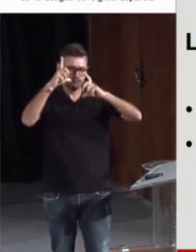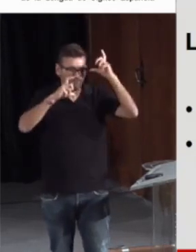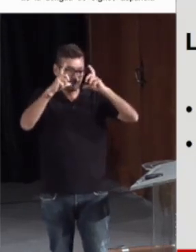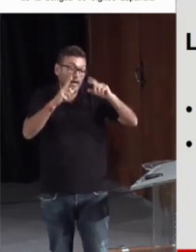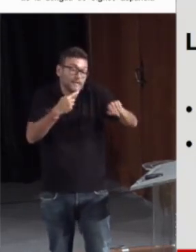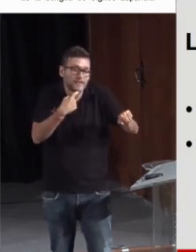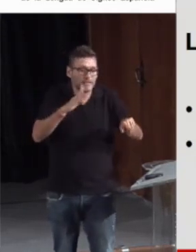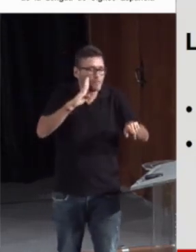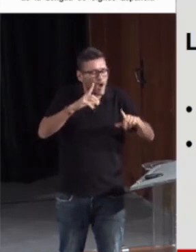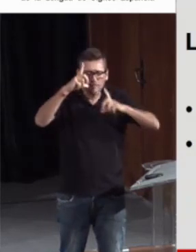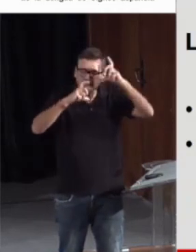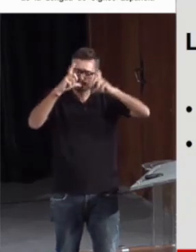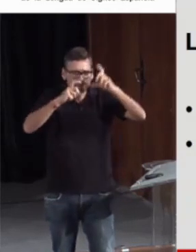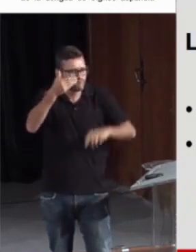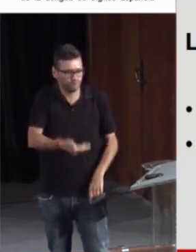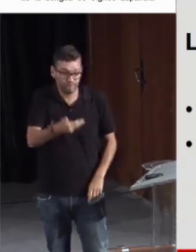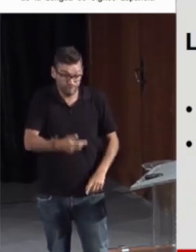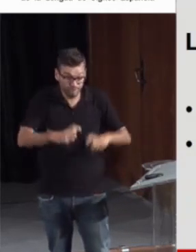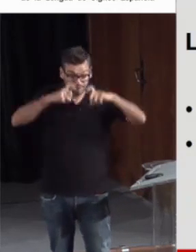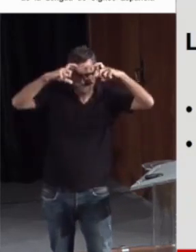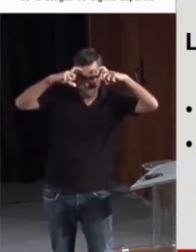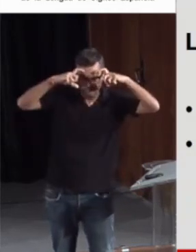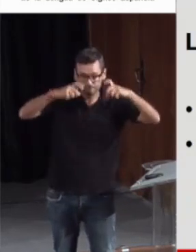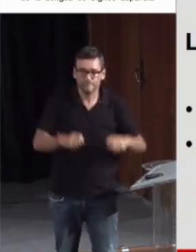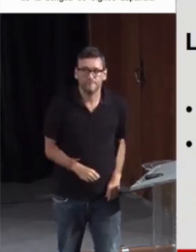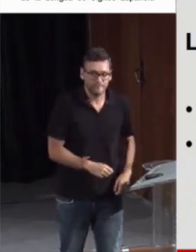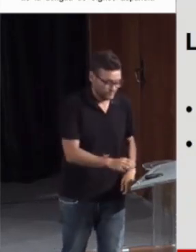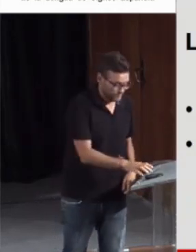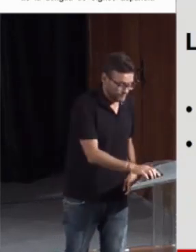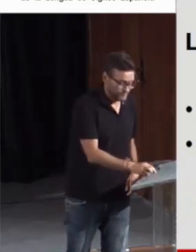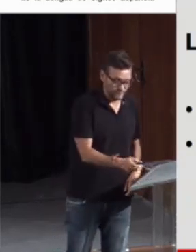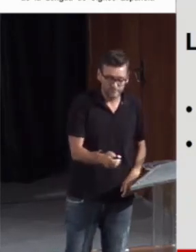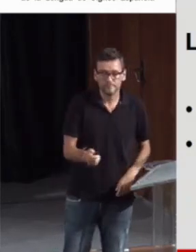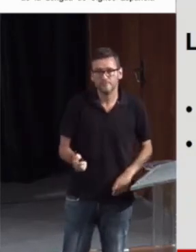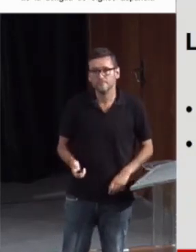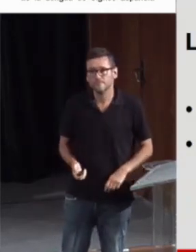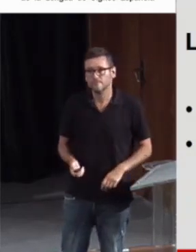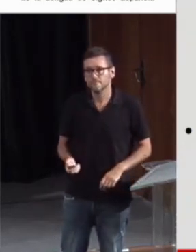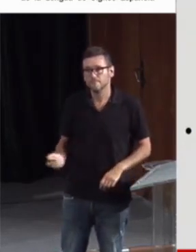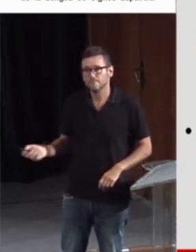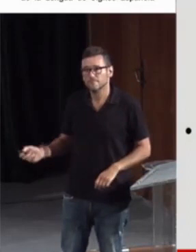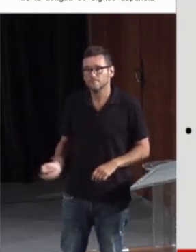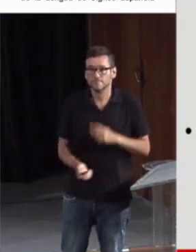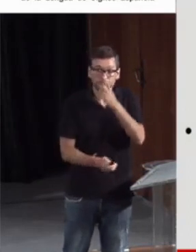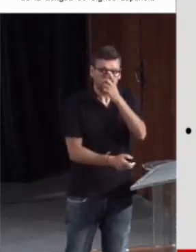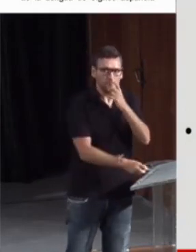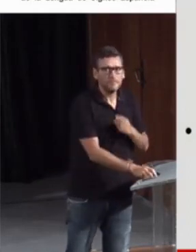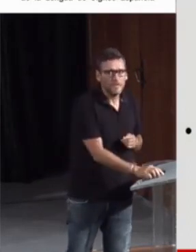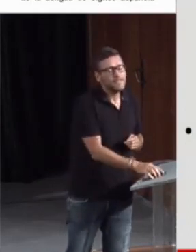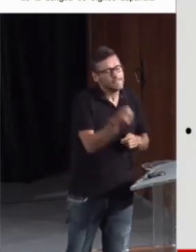se añade un componente como es la expresión facial, que es fundamental en ambos tipos.